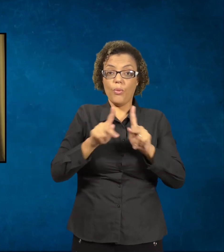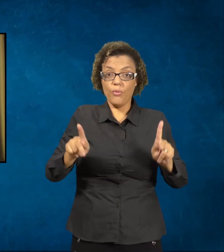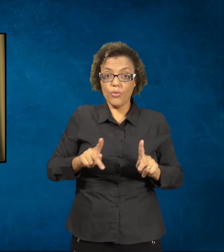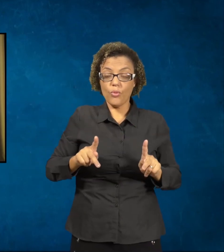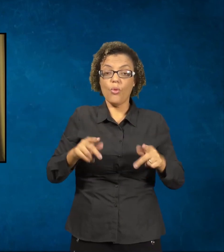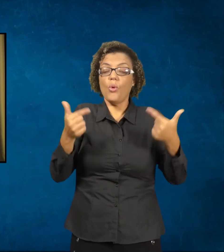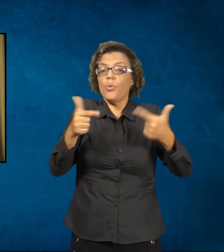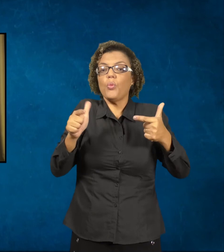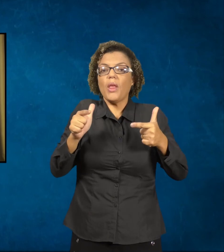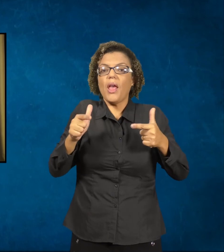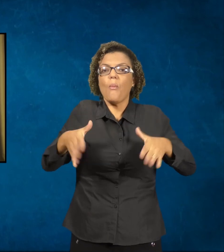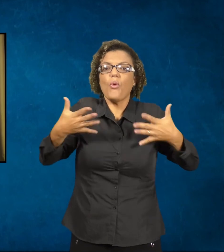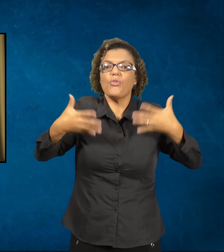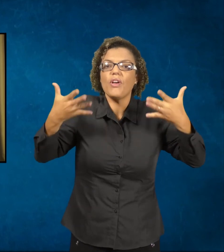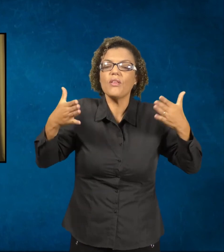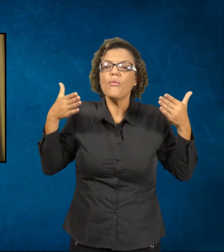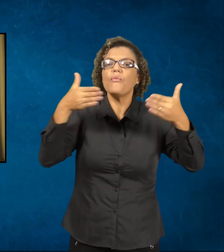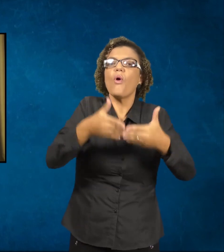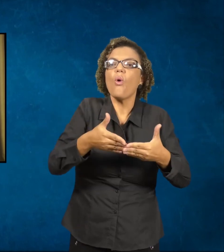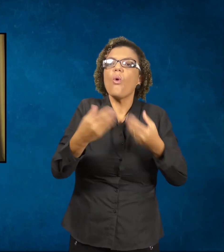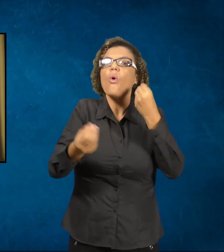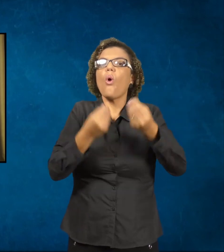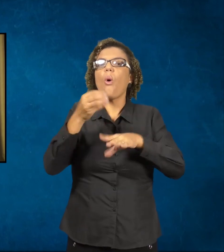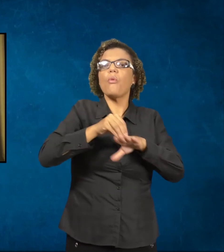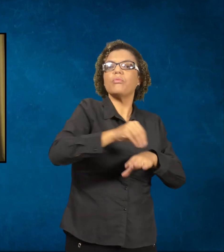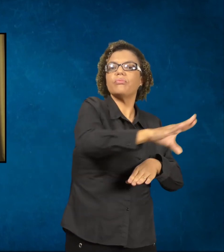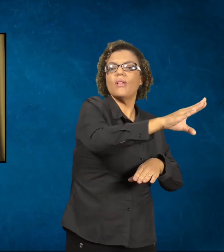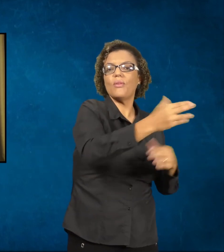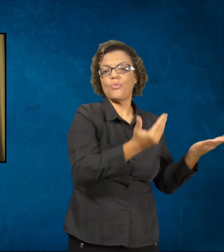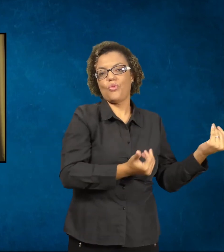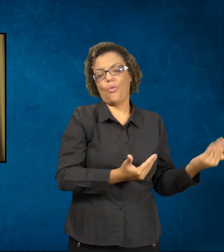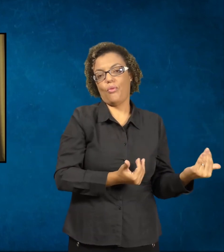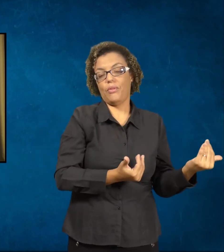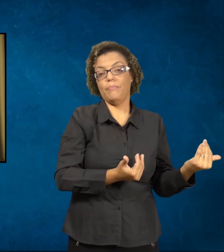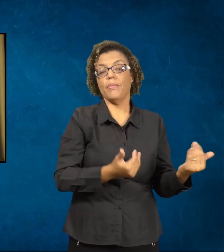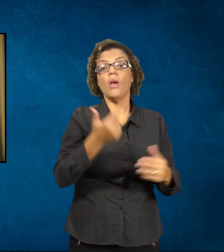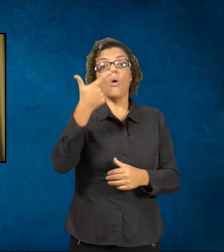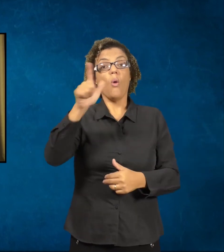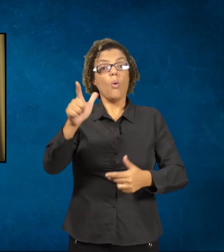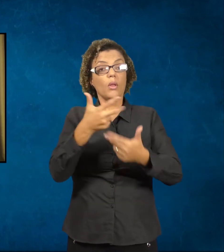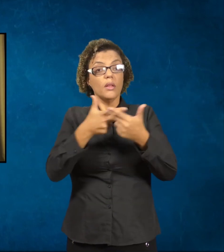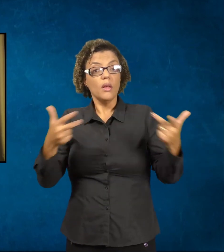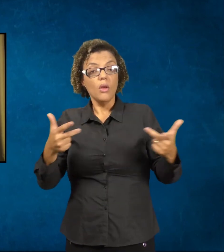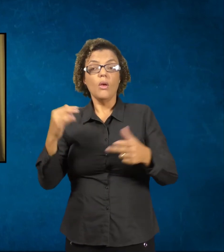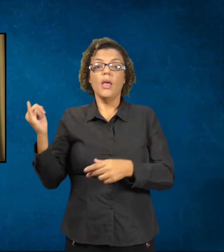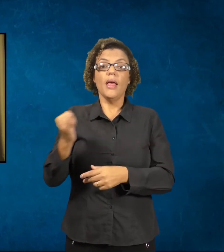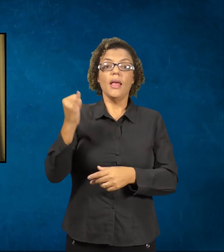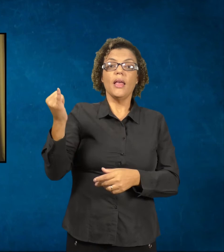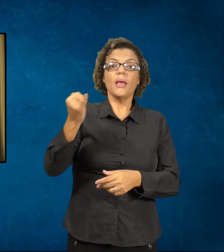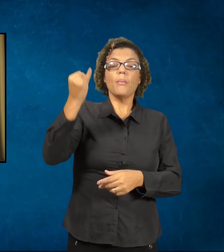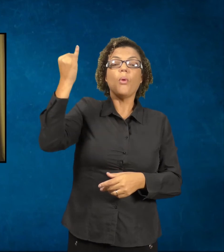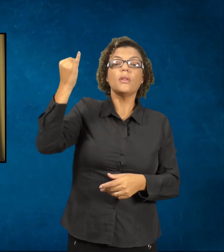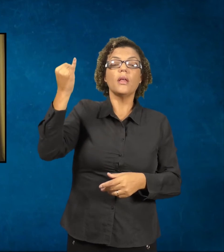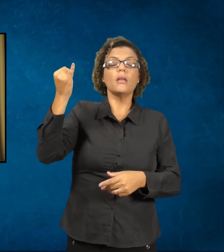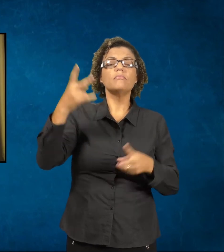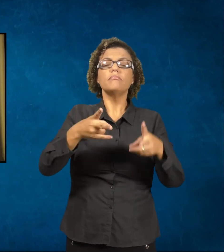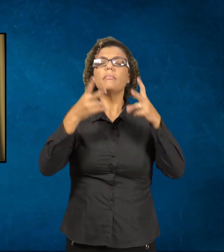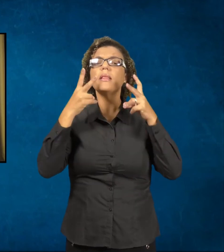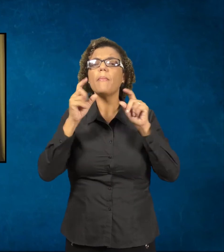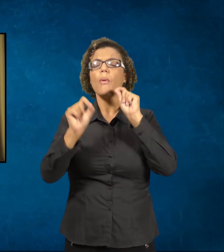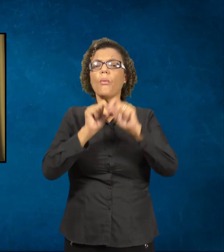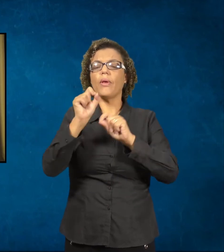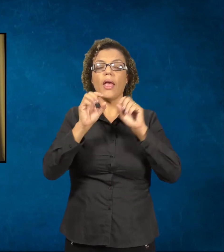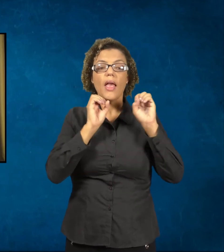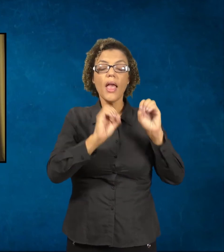conhecimento. Outro elemento importante a perceber: educar é uma